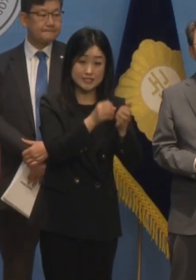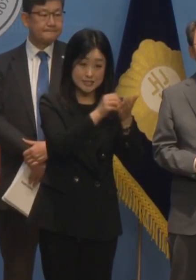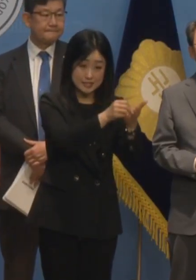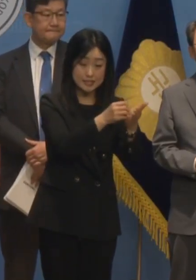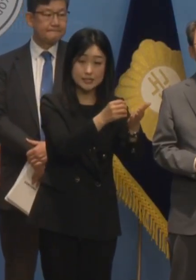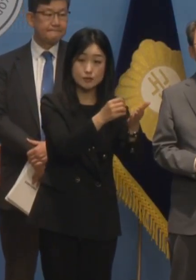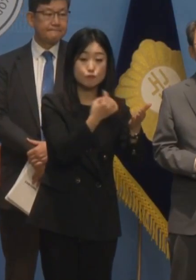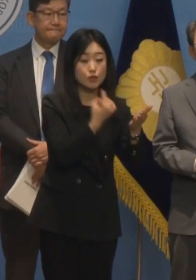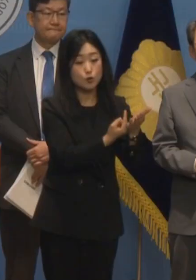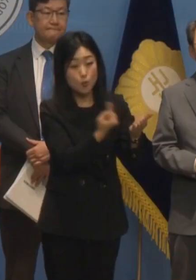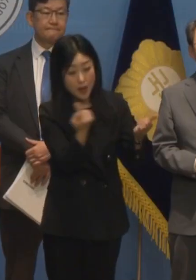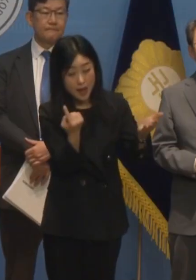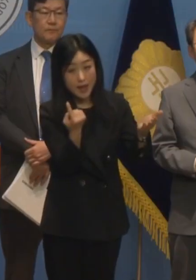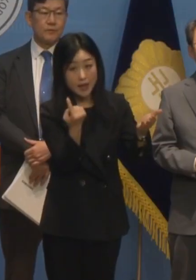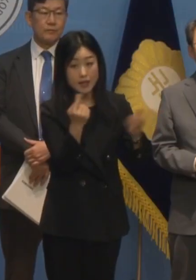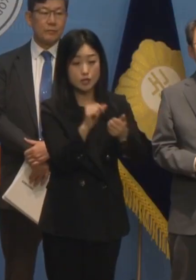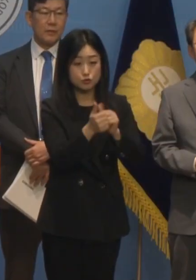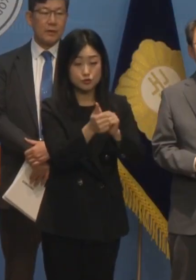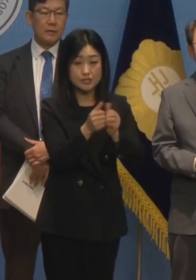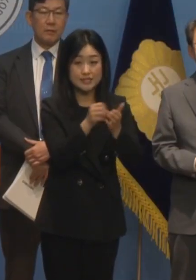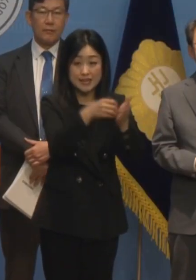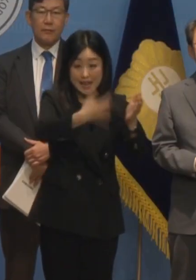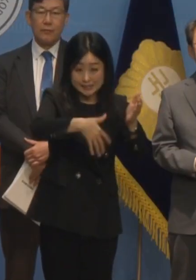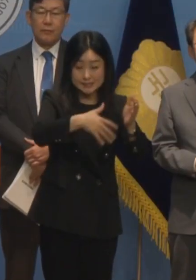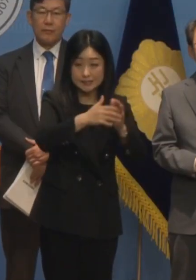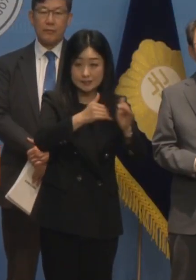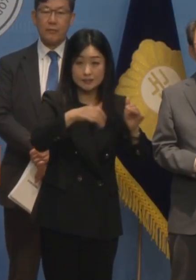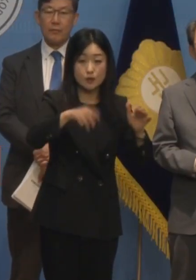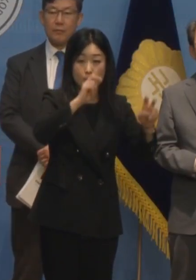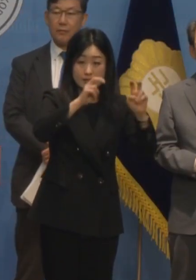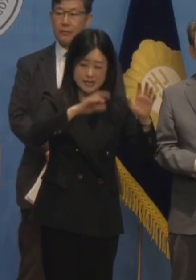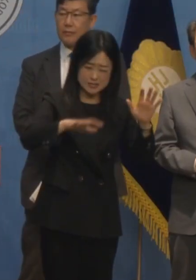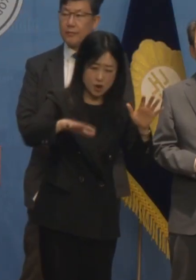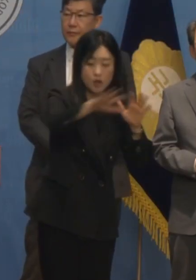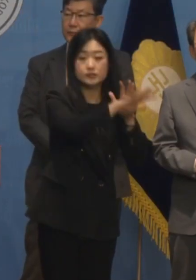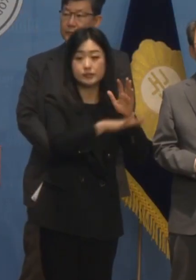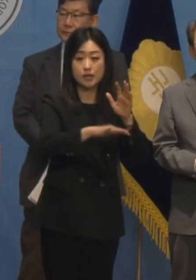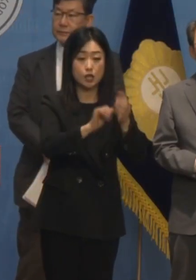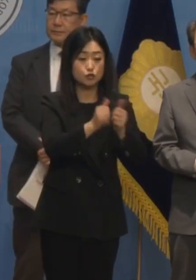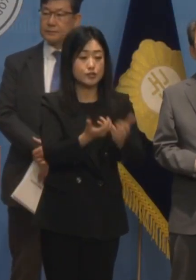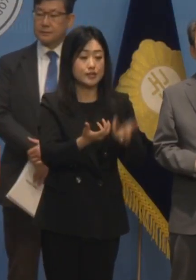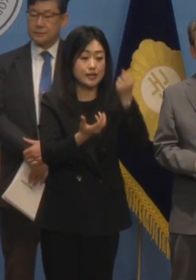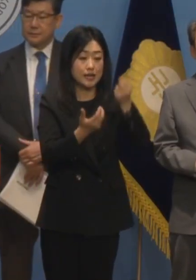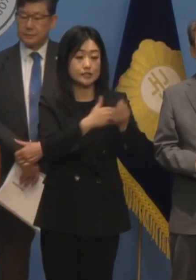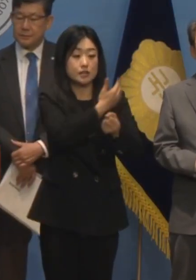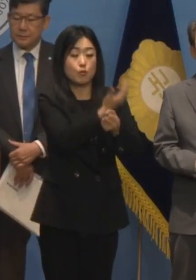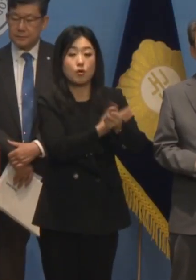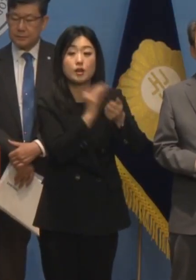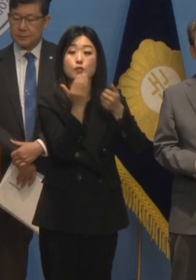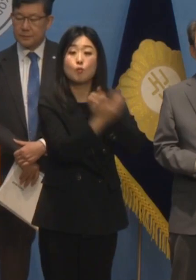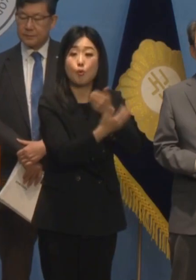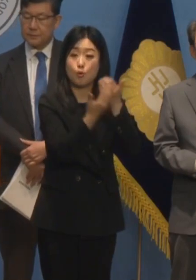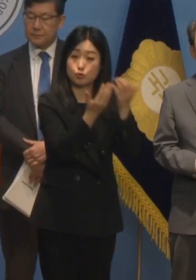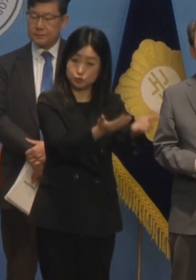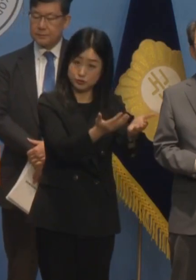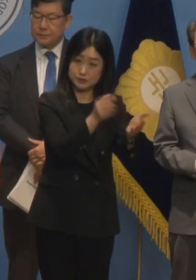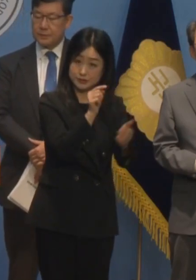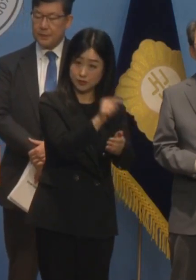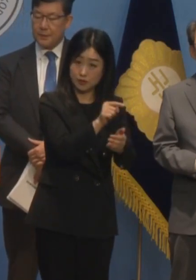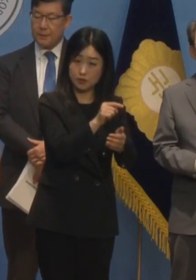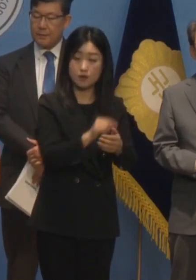개 비상장법인까지 포함해 주주의 권리를 폭넓게 보호할 수 있는 대원칙을 제시하는